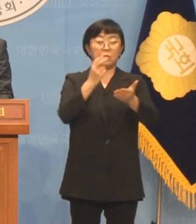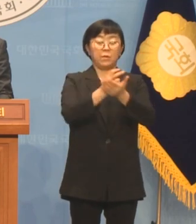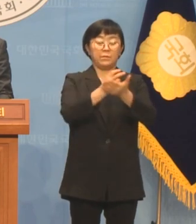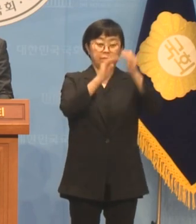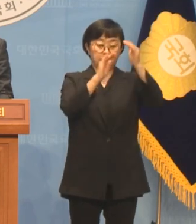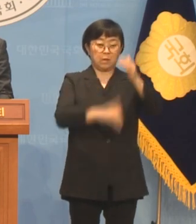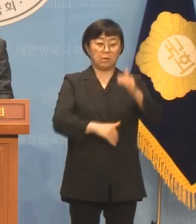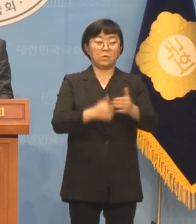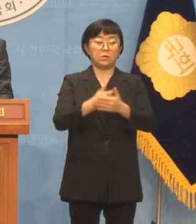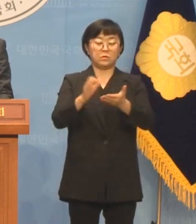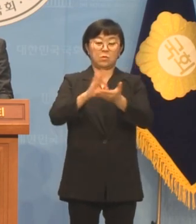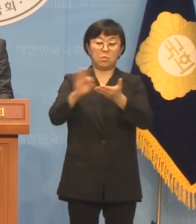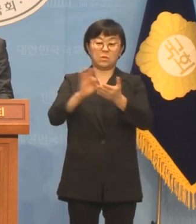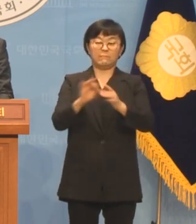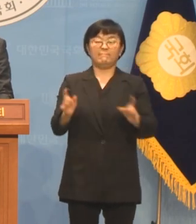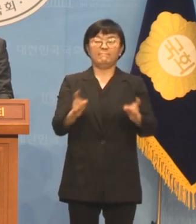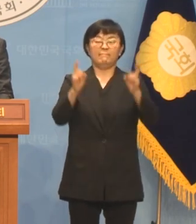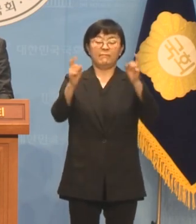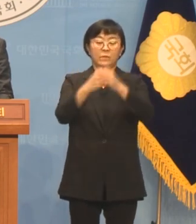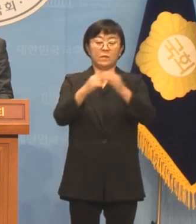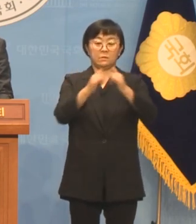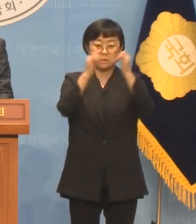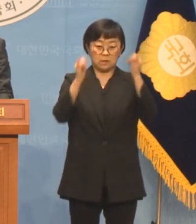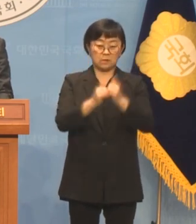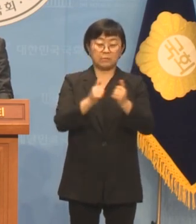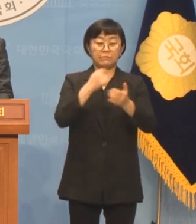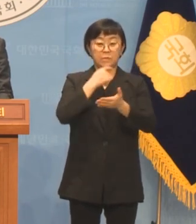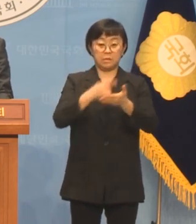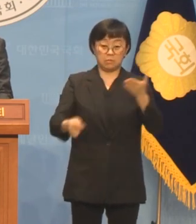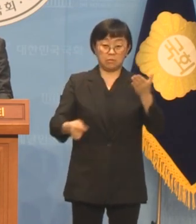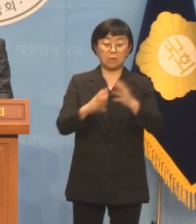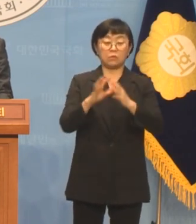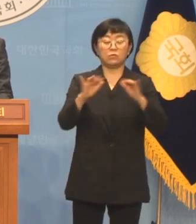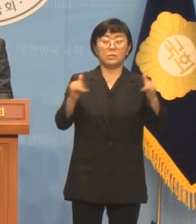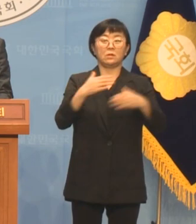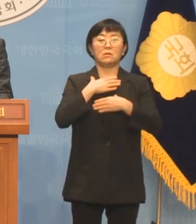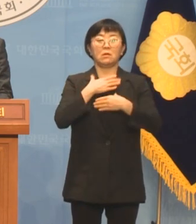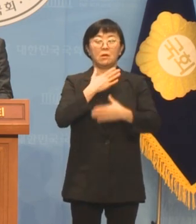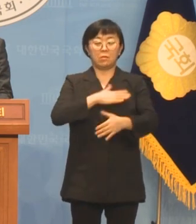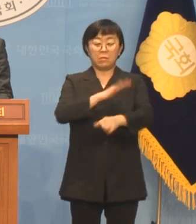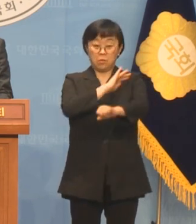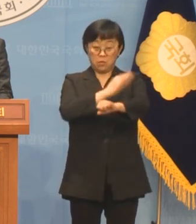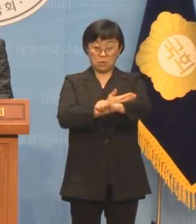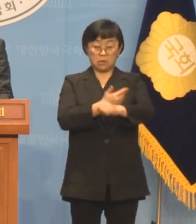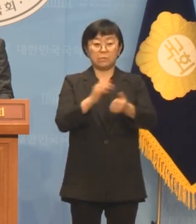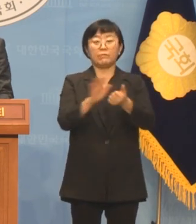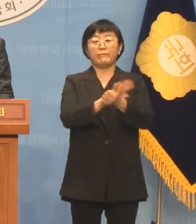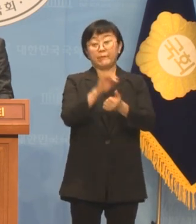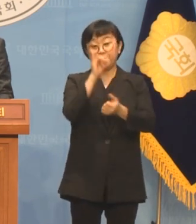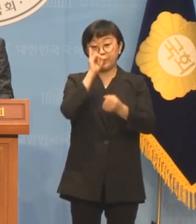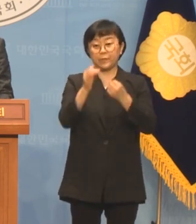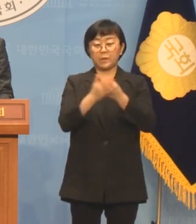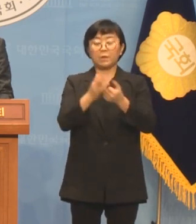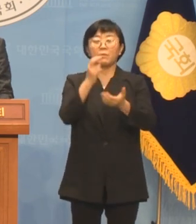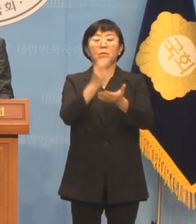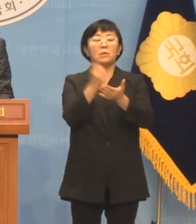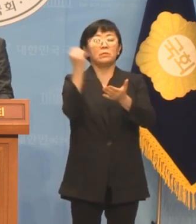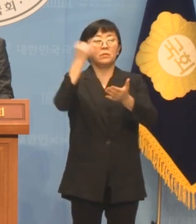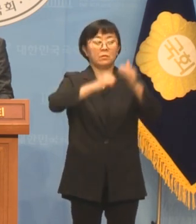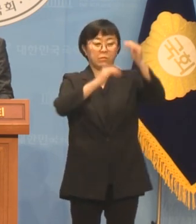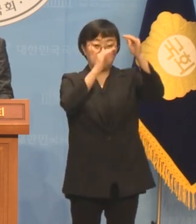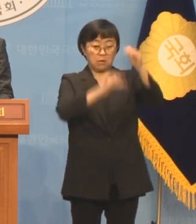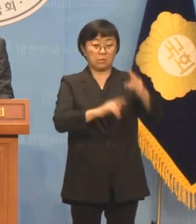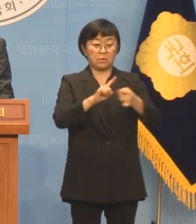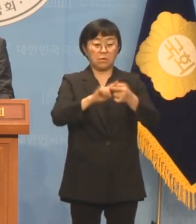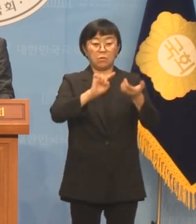인한 소모적 논쟁과 사회적 피해 그리고 국민의 알 권리를 고려한다면 위헌 입법